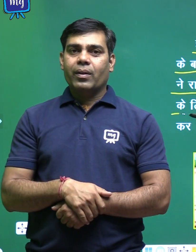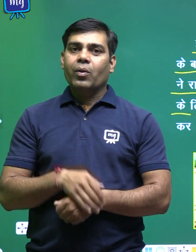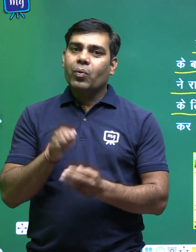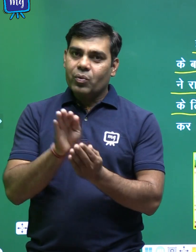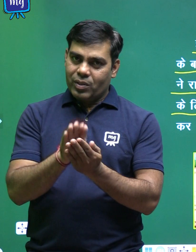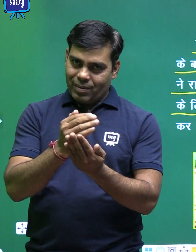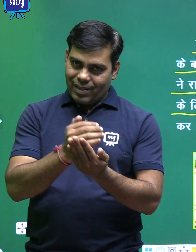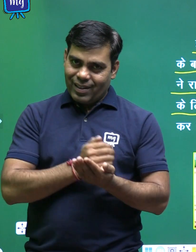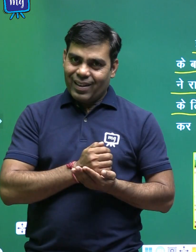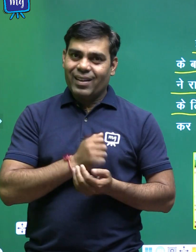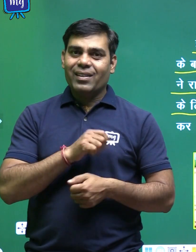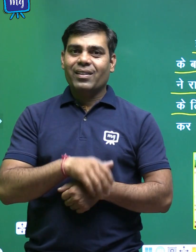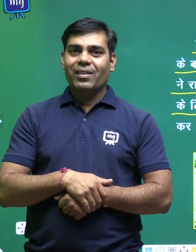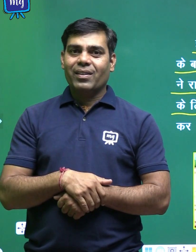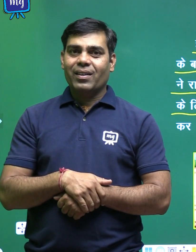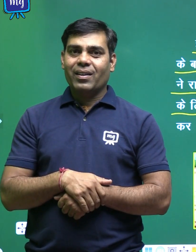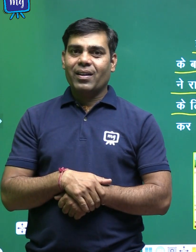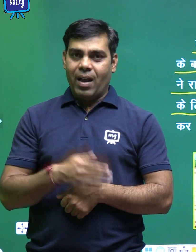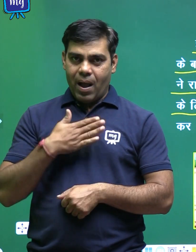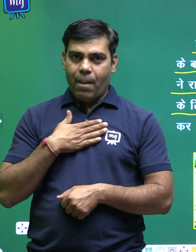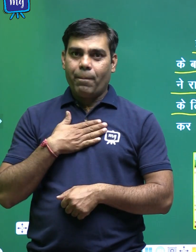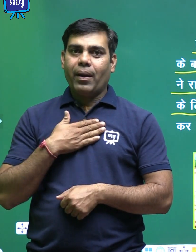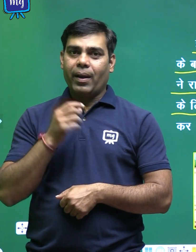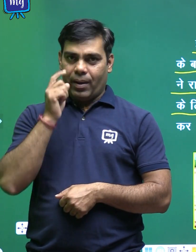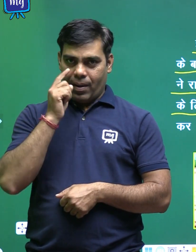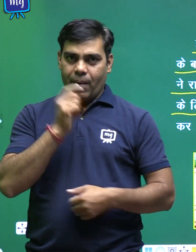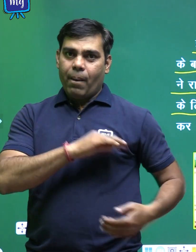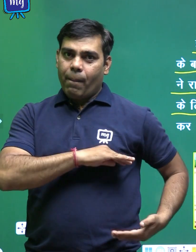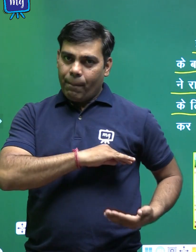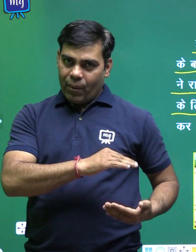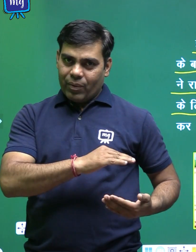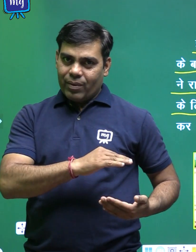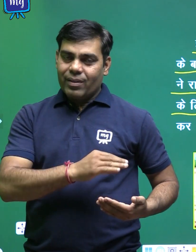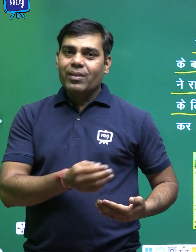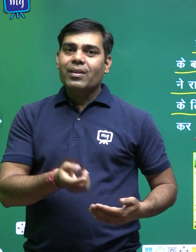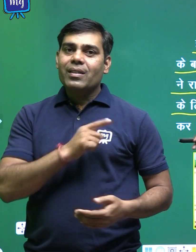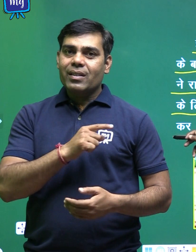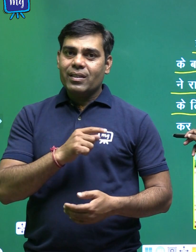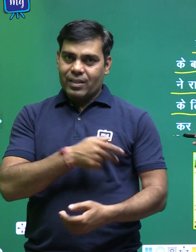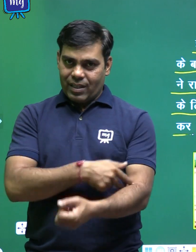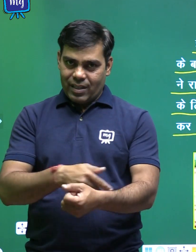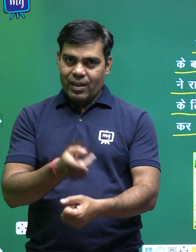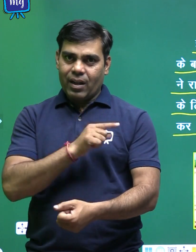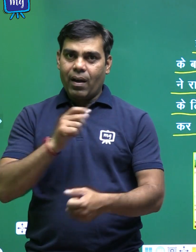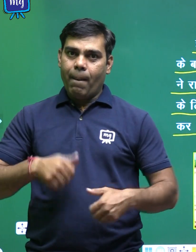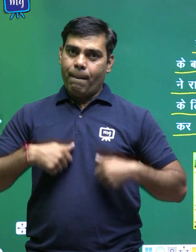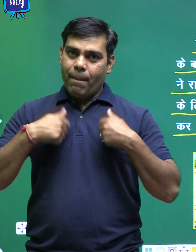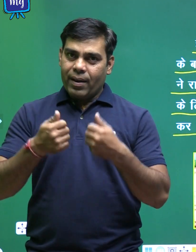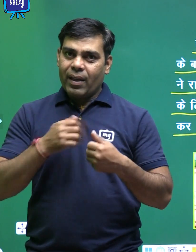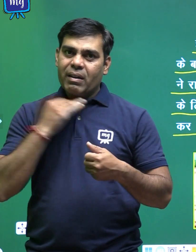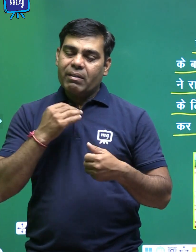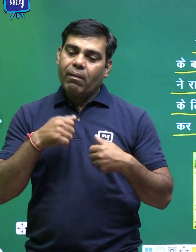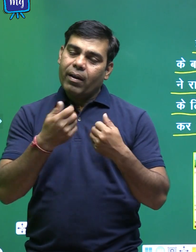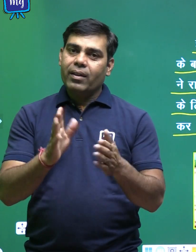बचाने के लिए अपने पुत्र चंदन का बलिदान कर दिया था।